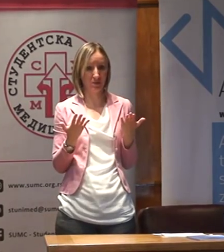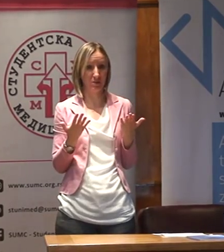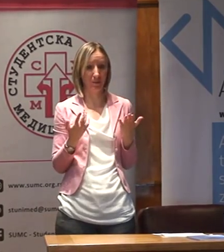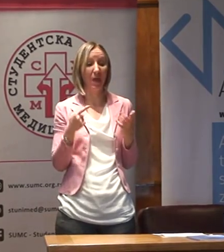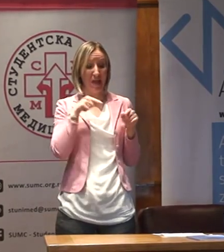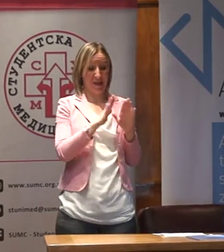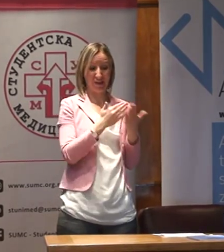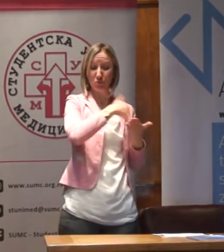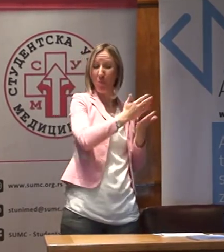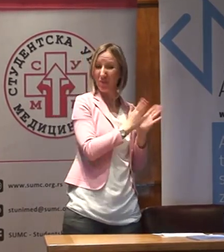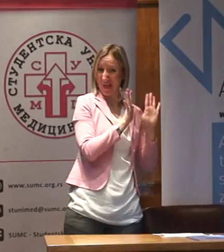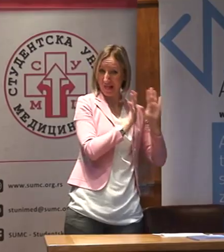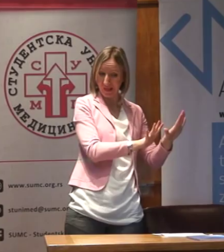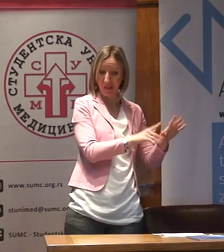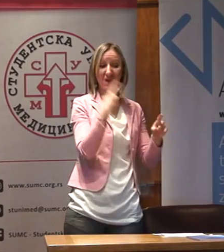komunikaciji.